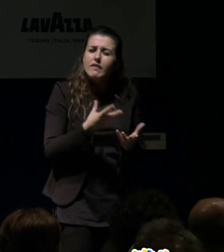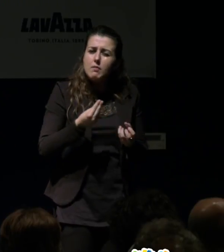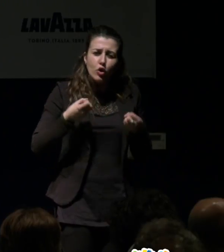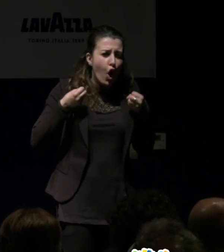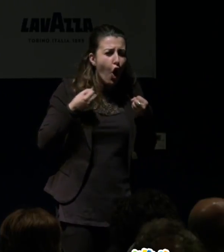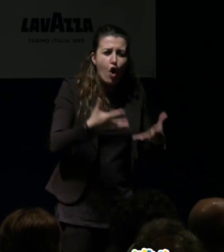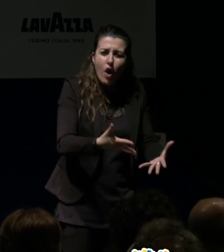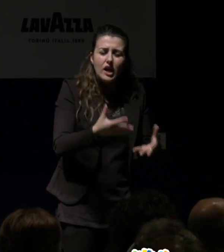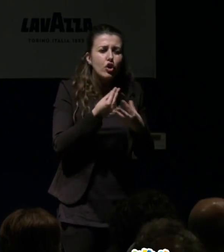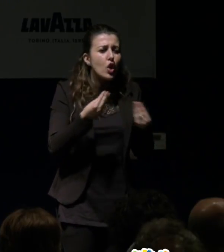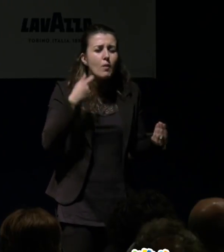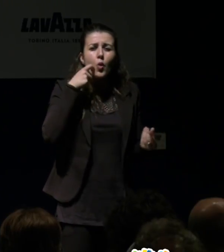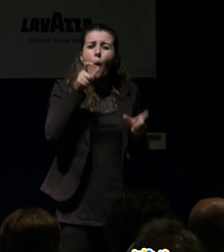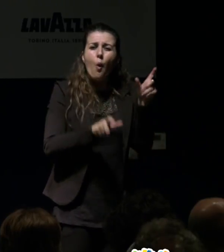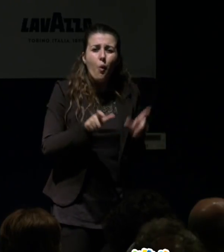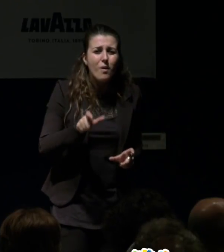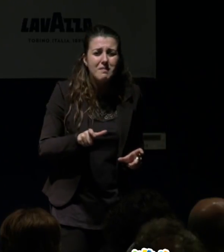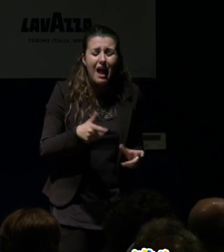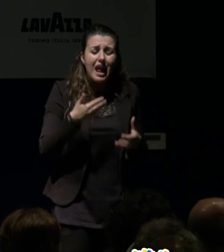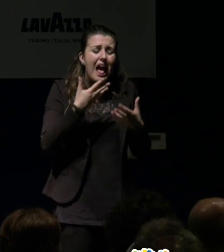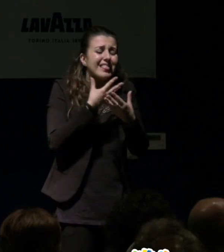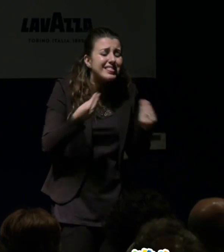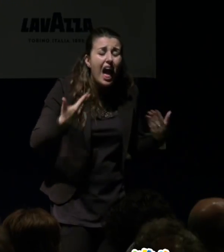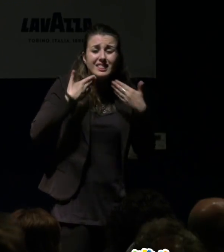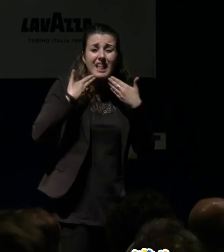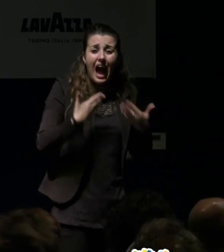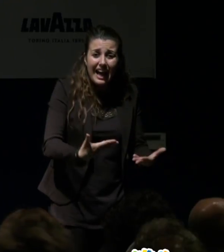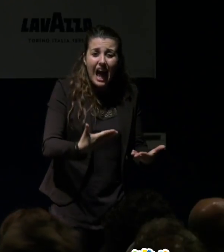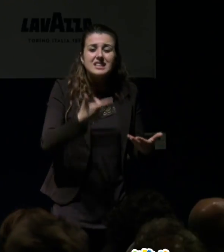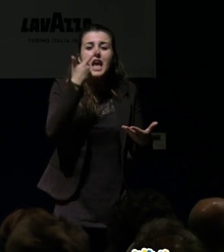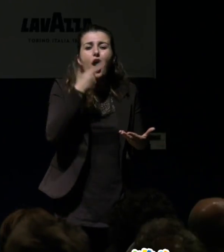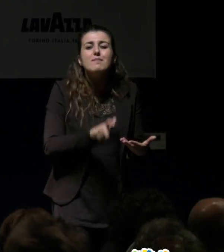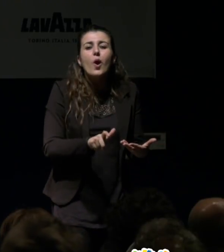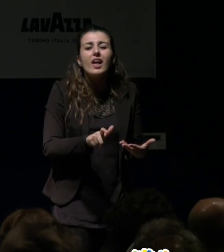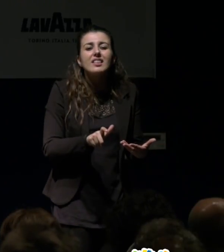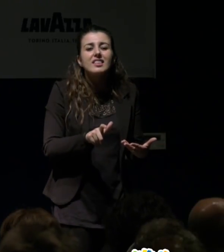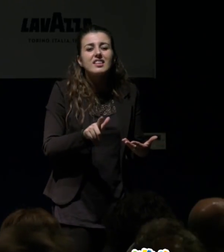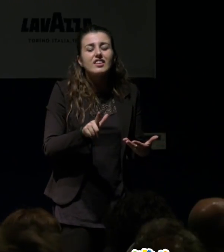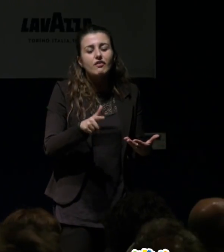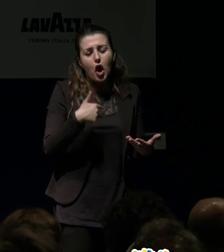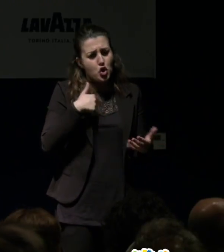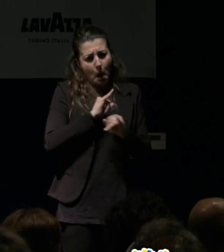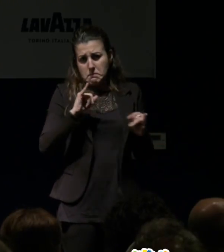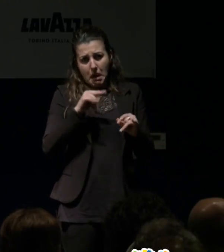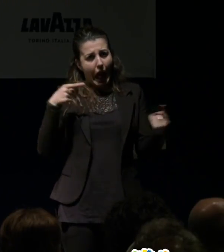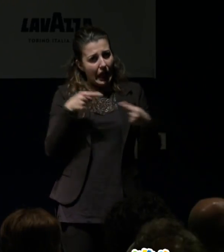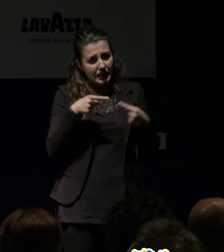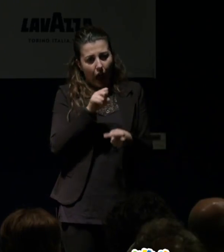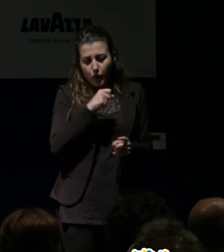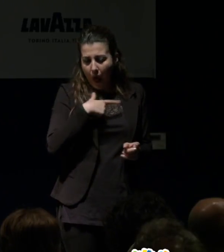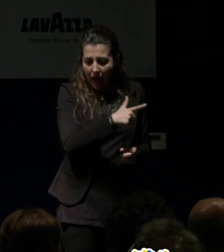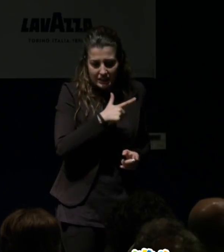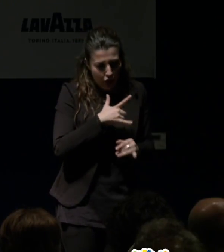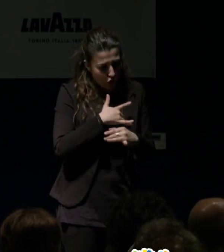umana piena di grazia la parola che sento di dire anche nel non ho mai litigato con alessandro non abbiamo mai avuto